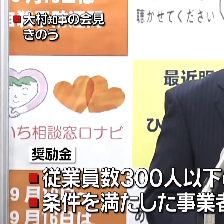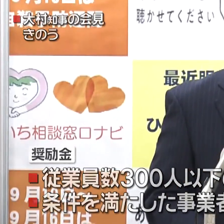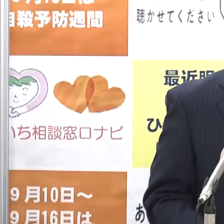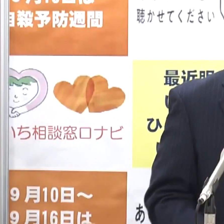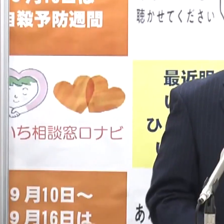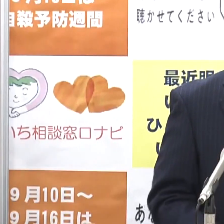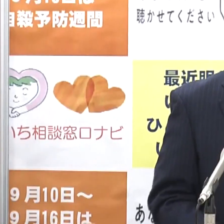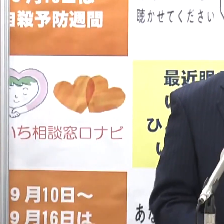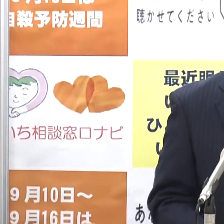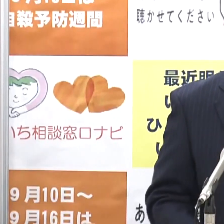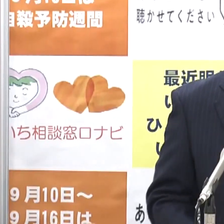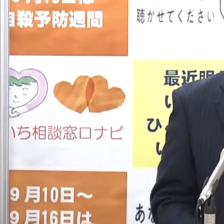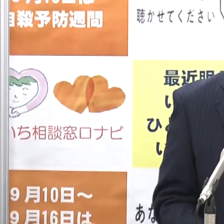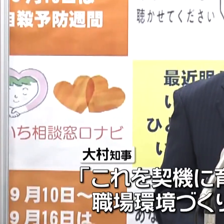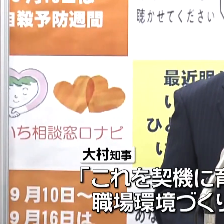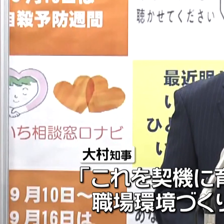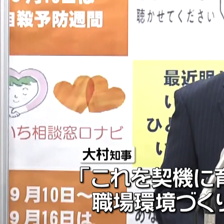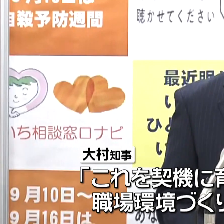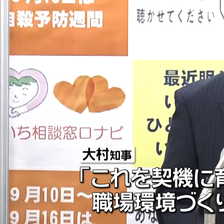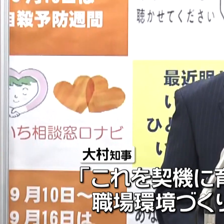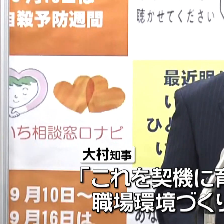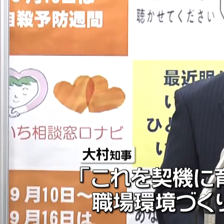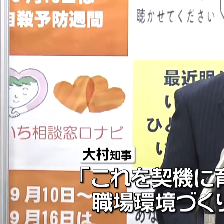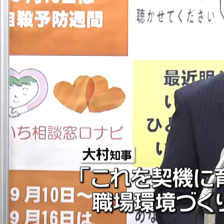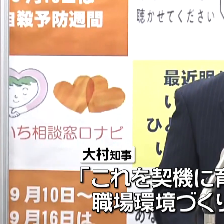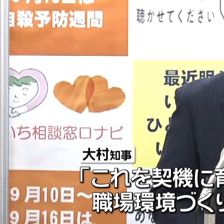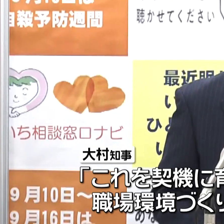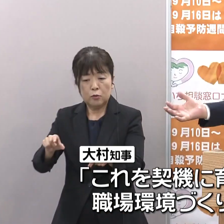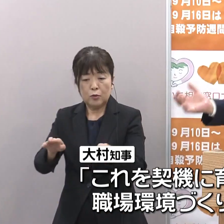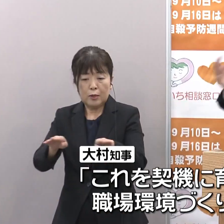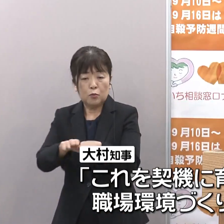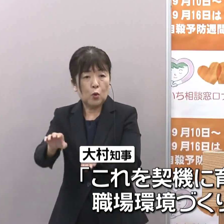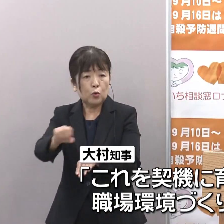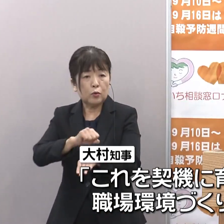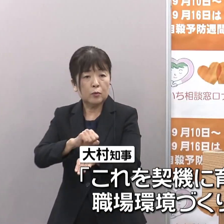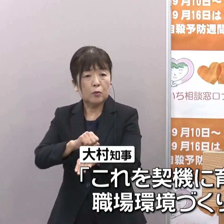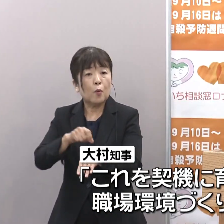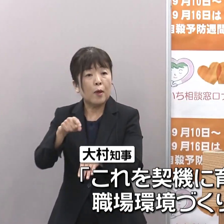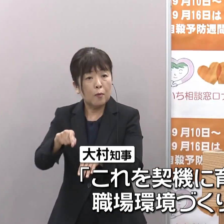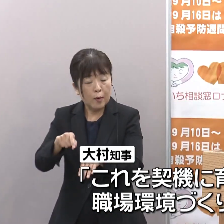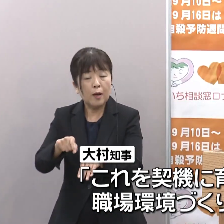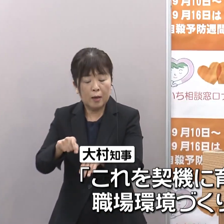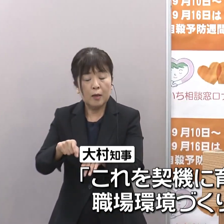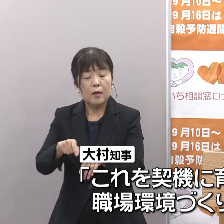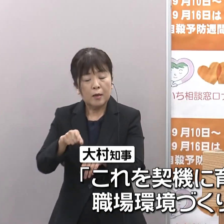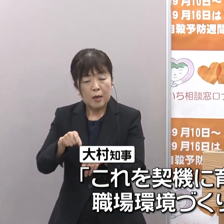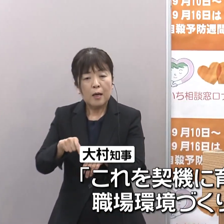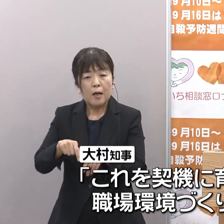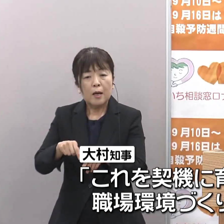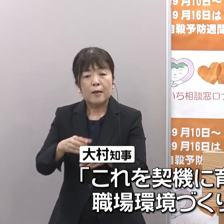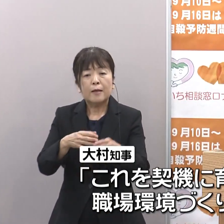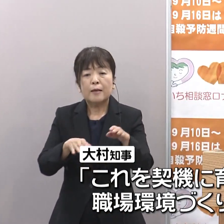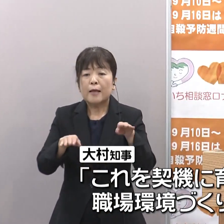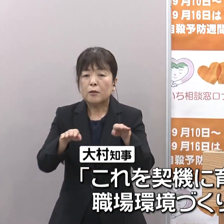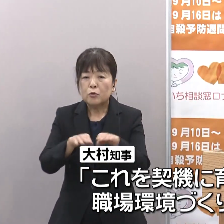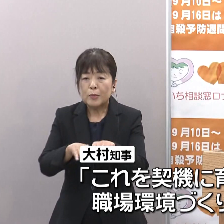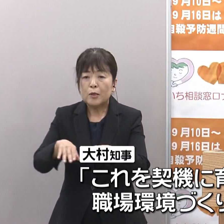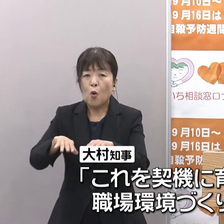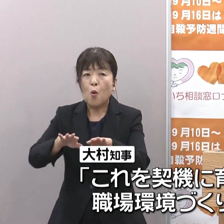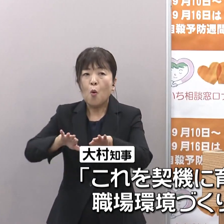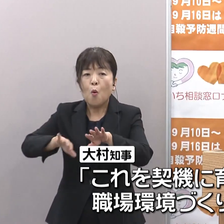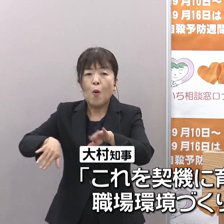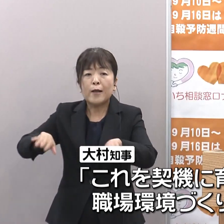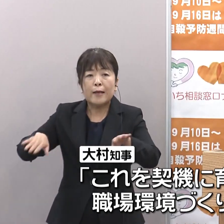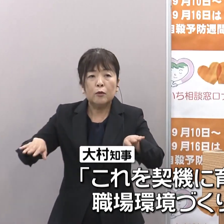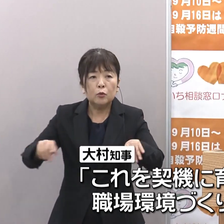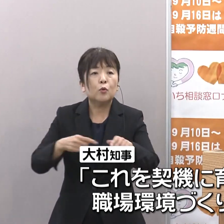ます大村知事は昨日の会見でこれを景気に育久を取りやすい職場環境作りを一層促進し